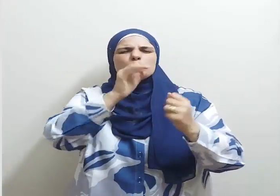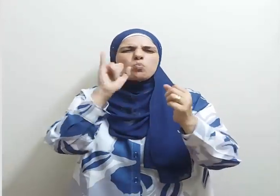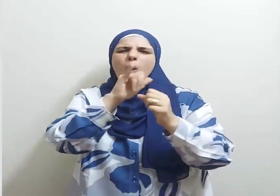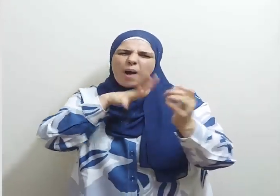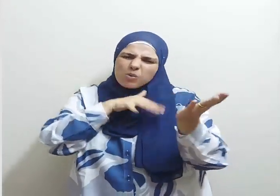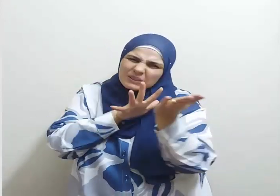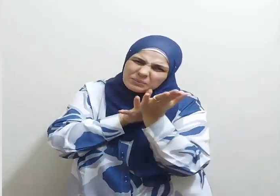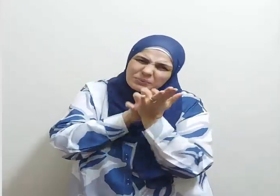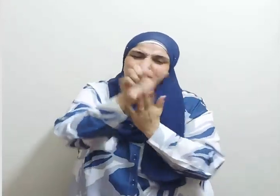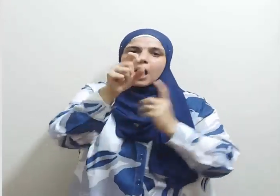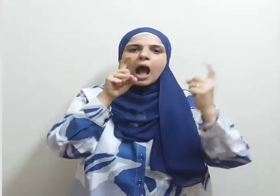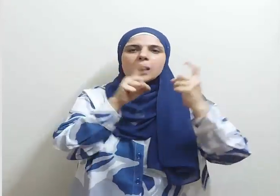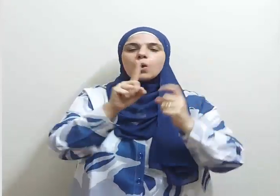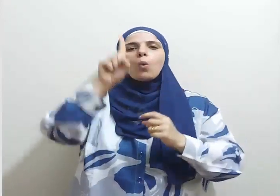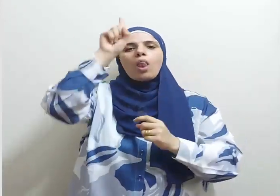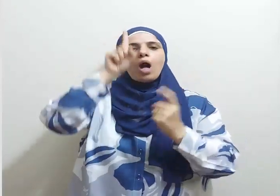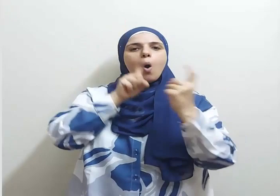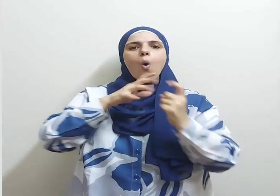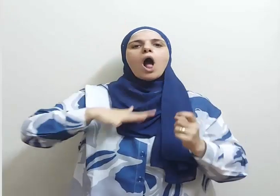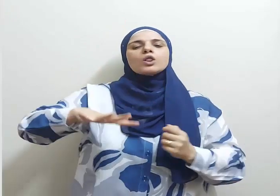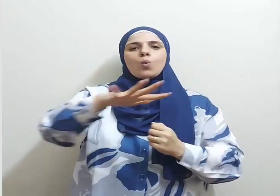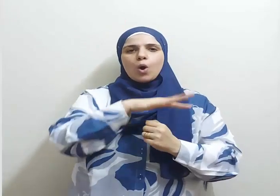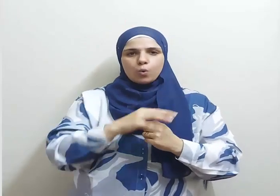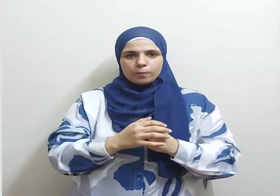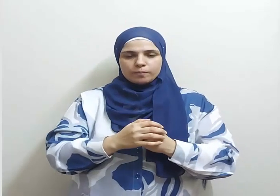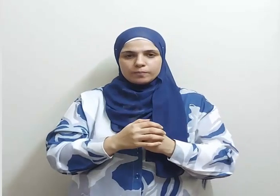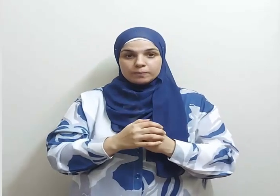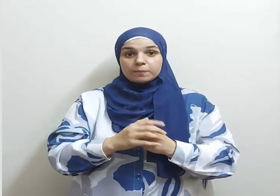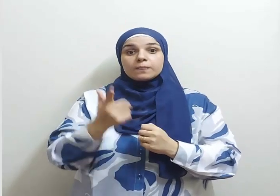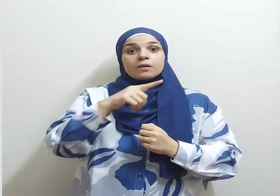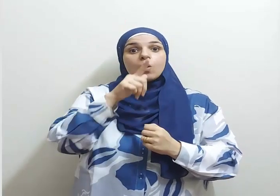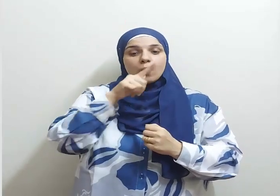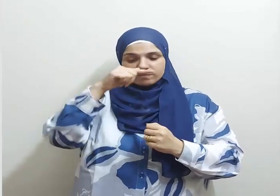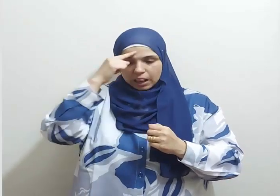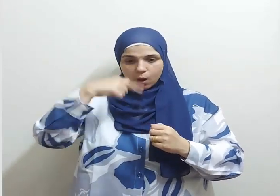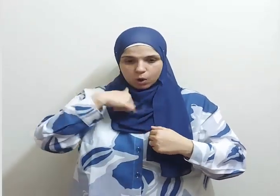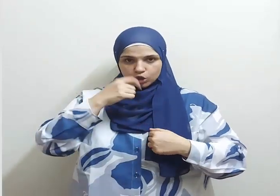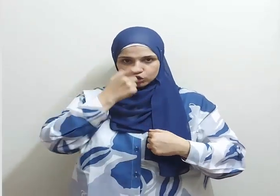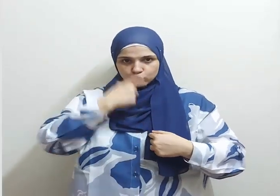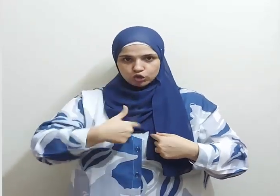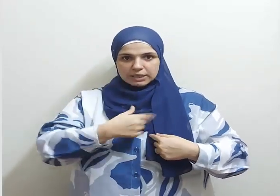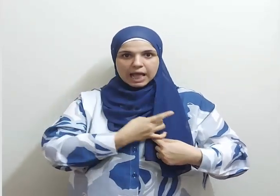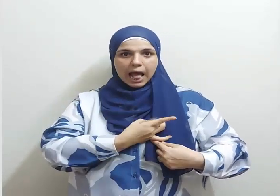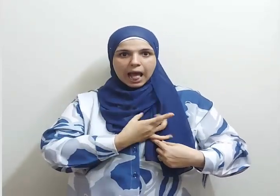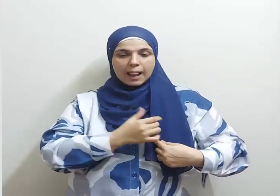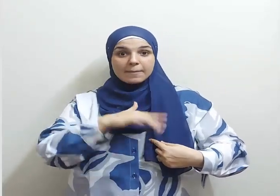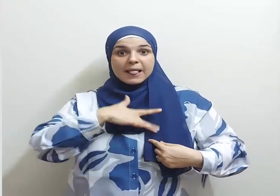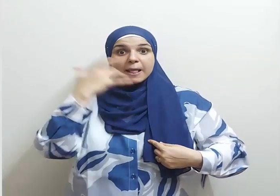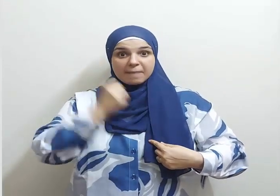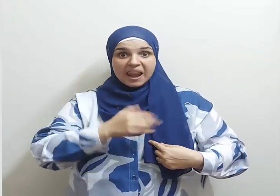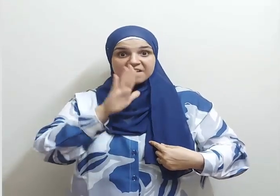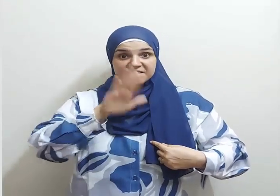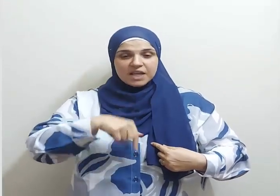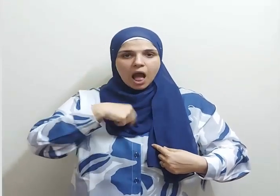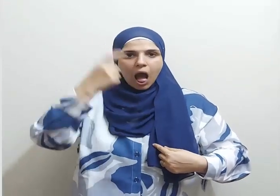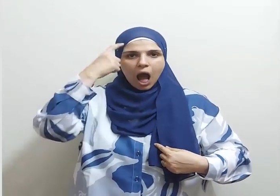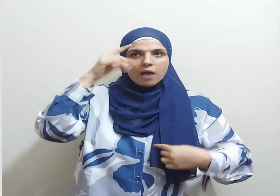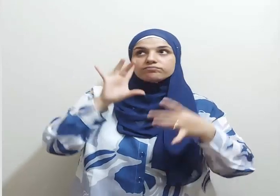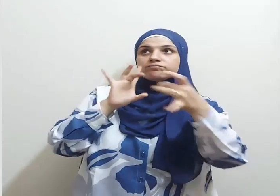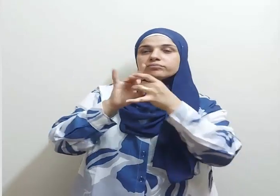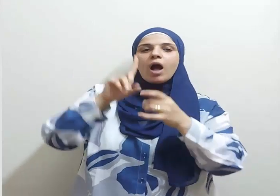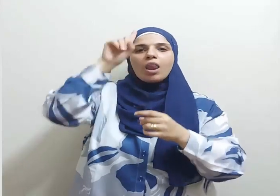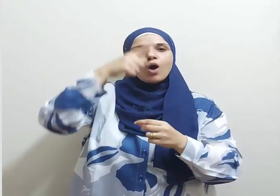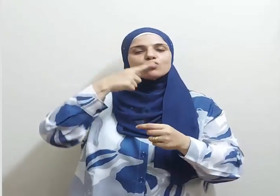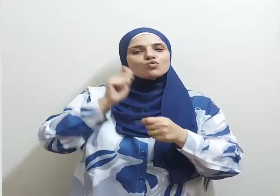الله وعدوكم وحين يترسخ الايمان في القلب يمتلئ ثقه فيما عند الله